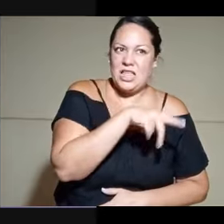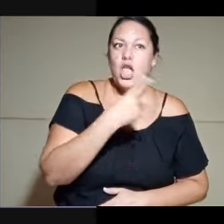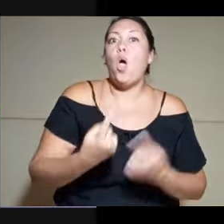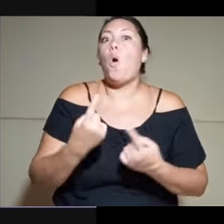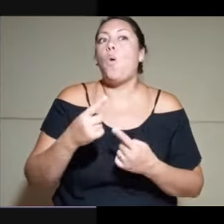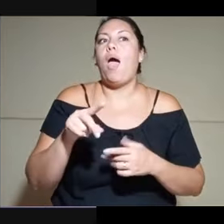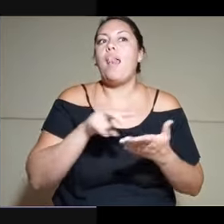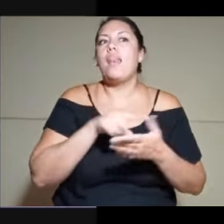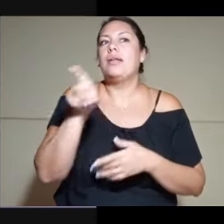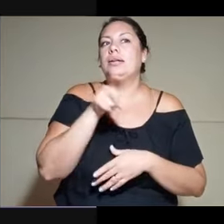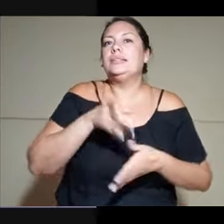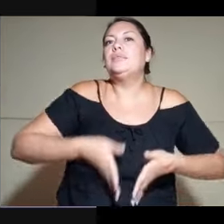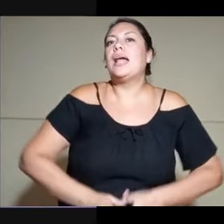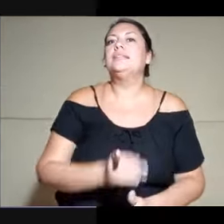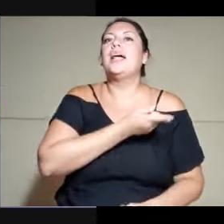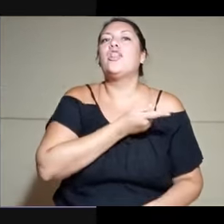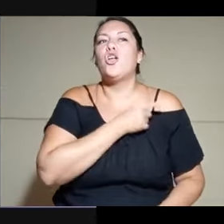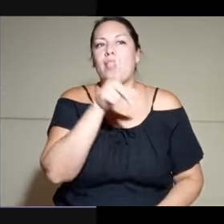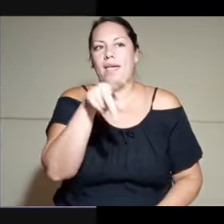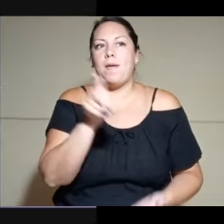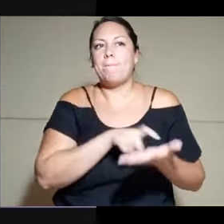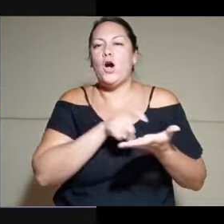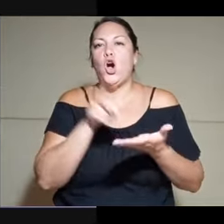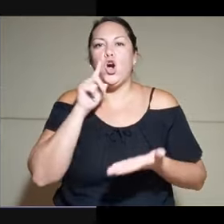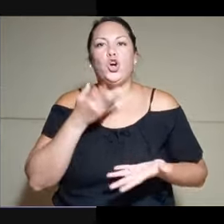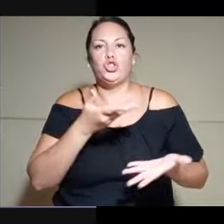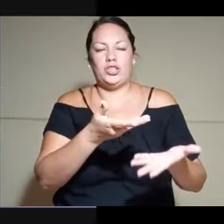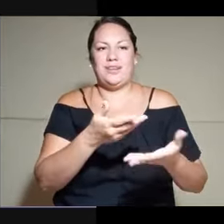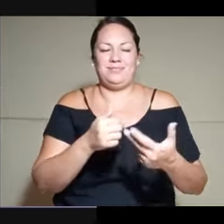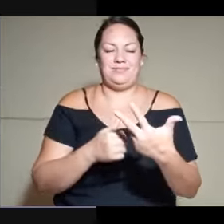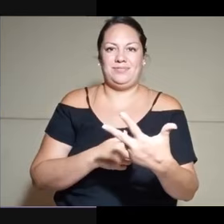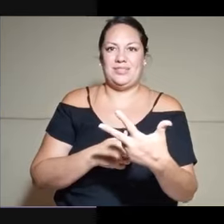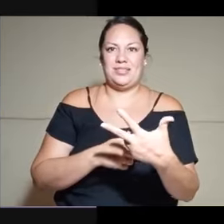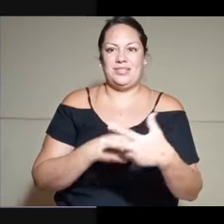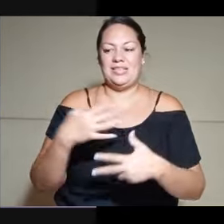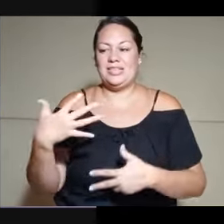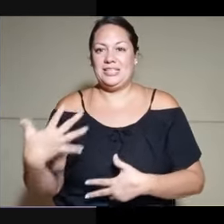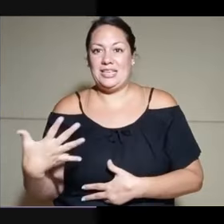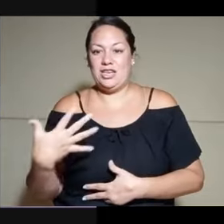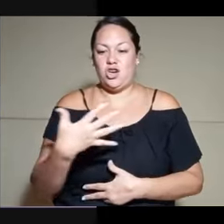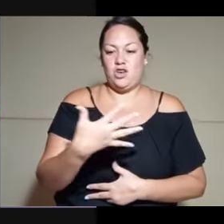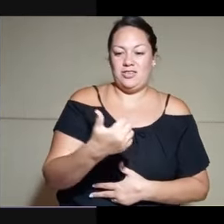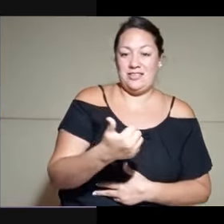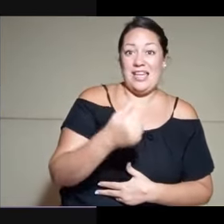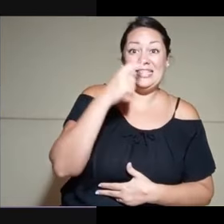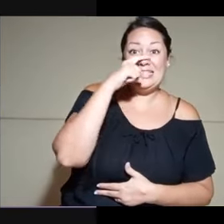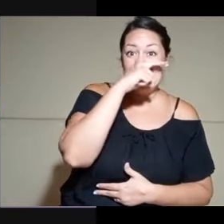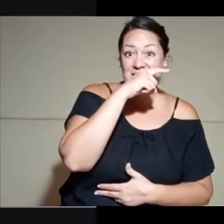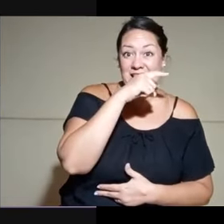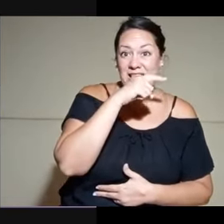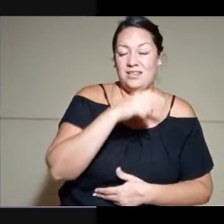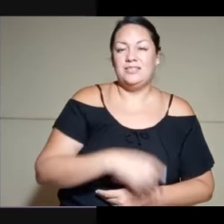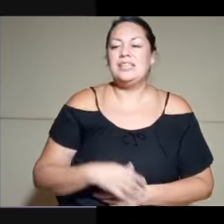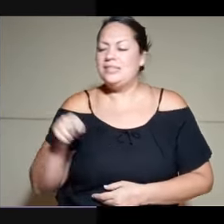6 al lado, pares craneales. ¿Ven cómo acá le señala? No les dice cuáles son, pero le señala el nacimiento de pares craneales.